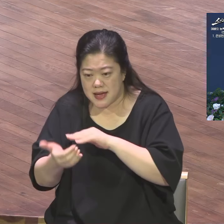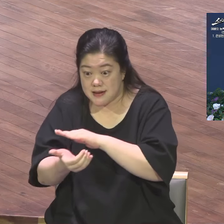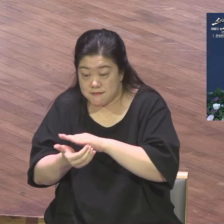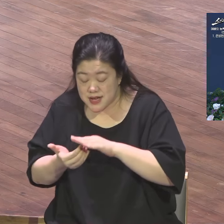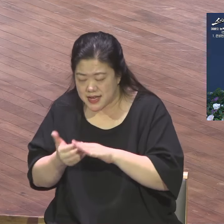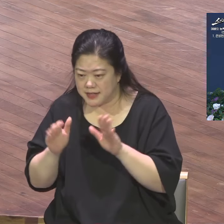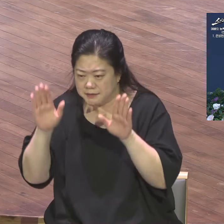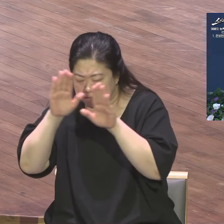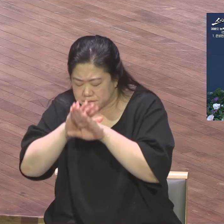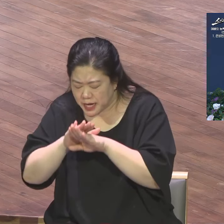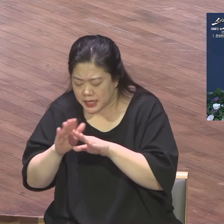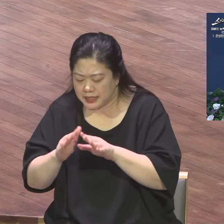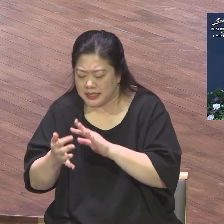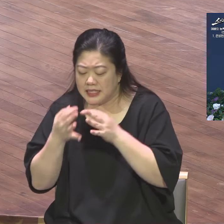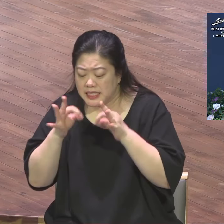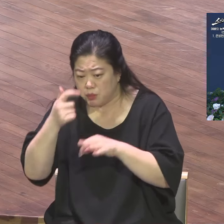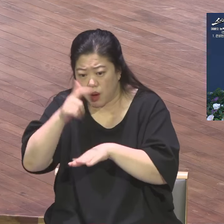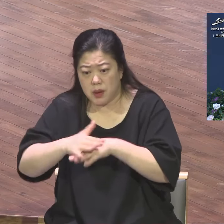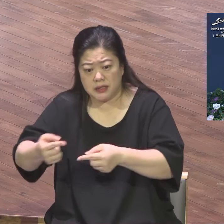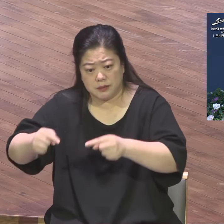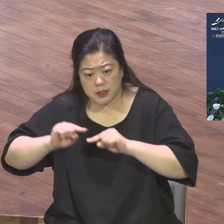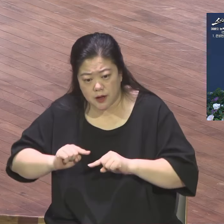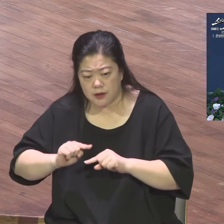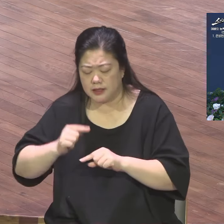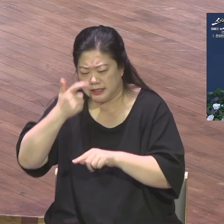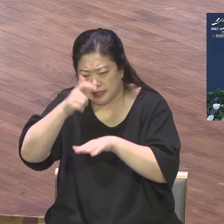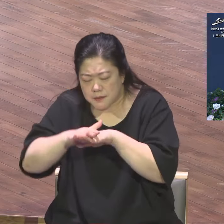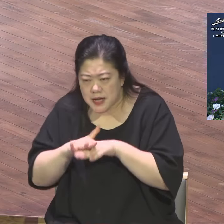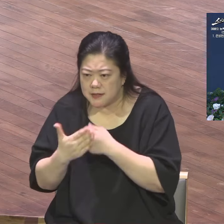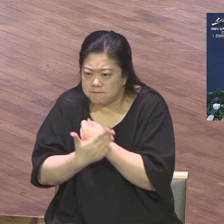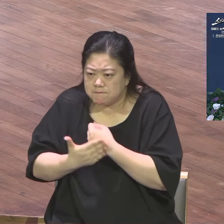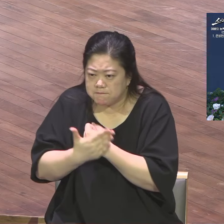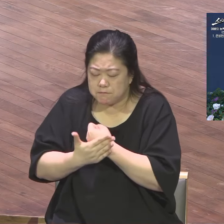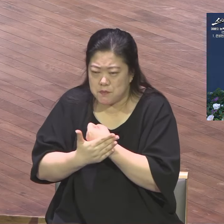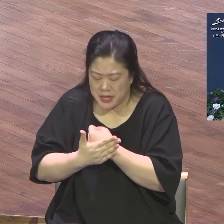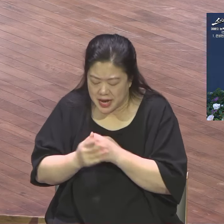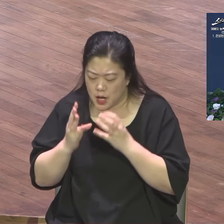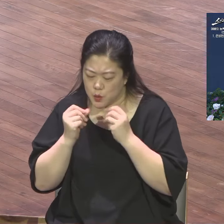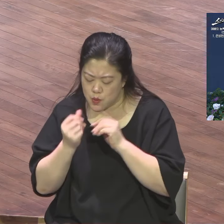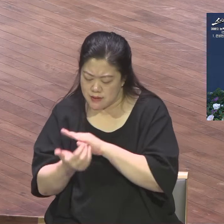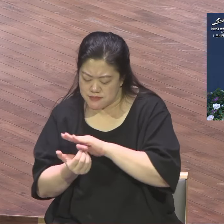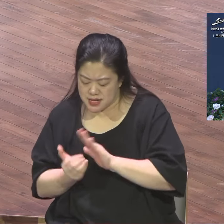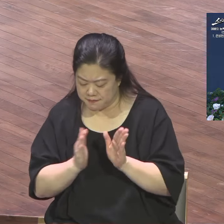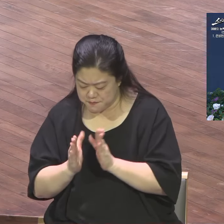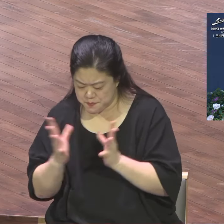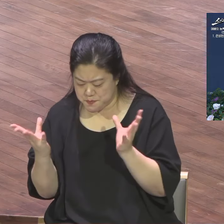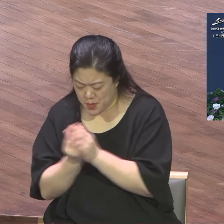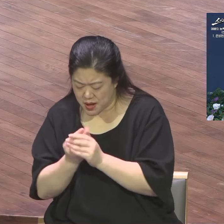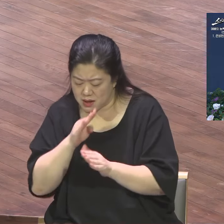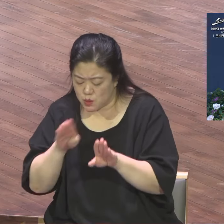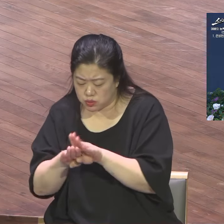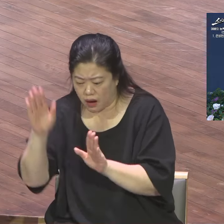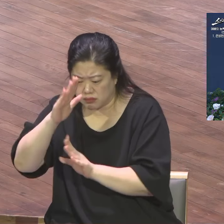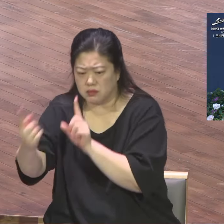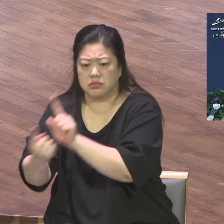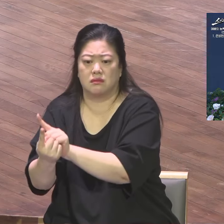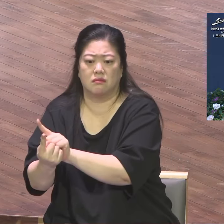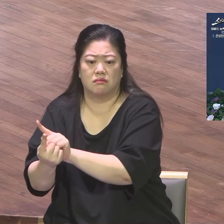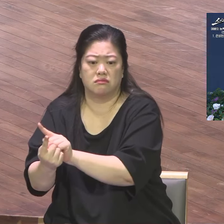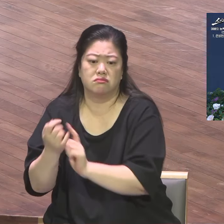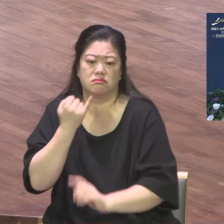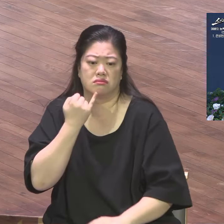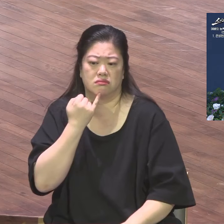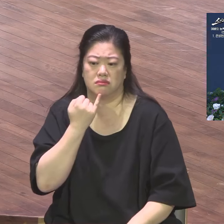교회는 축제잖아요. 그렇죠? 축제. 축제야, 축제. 언약 잡은 기도는요, 우리 가장 강력한 영적 무기이기